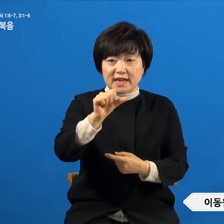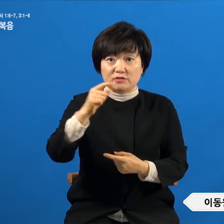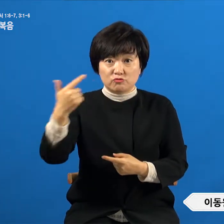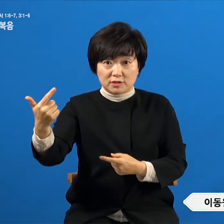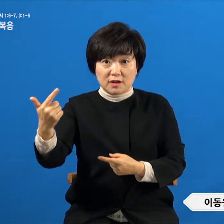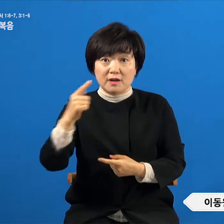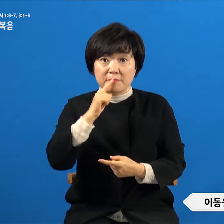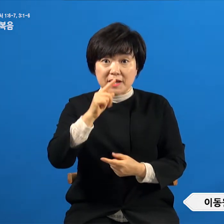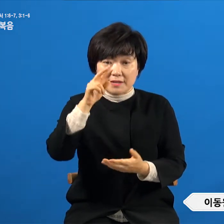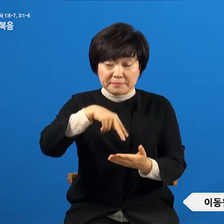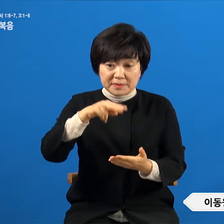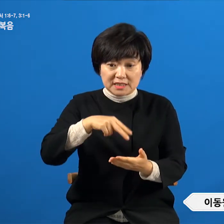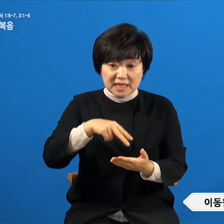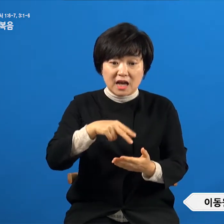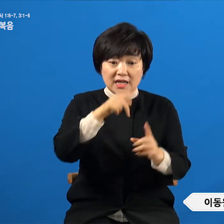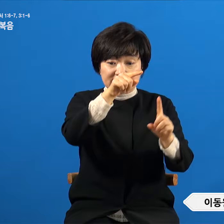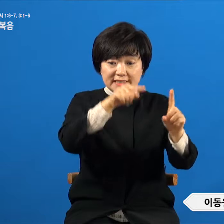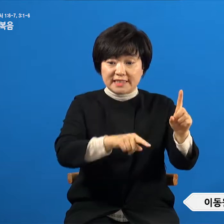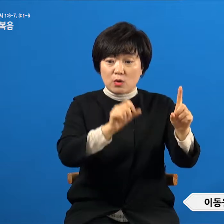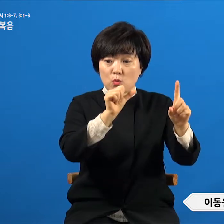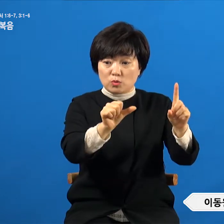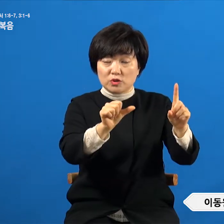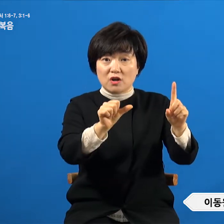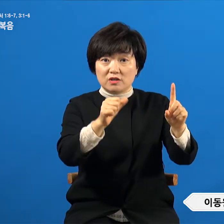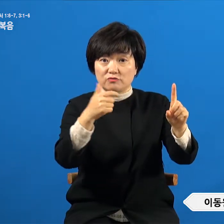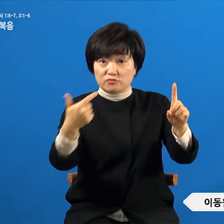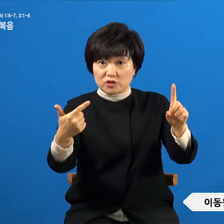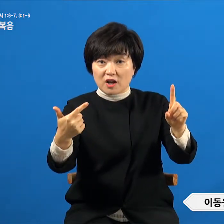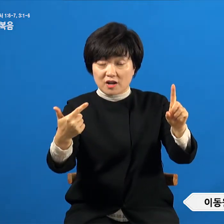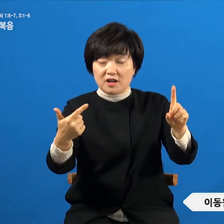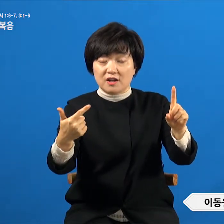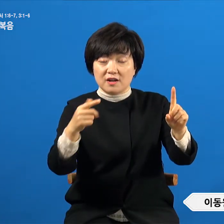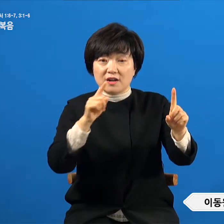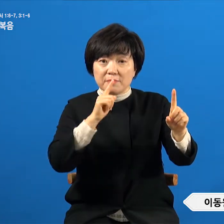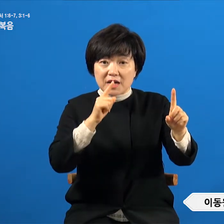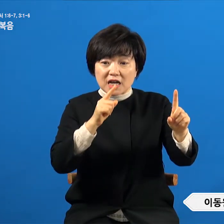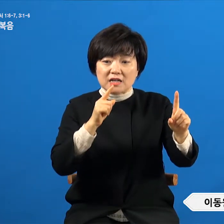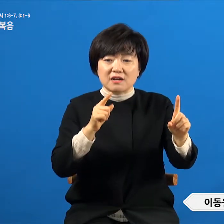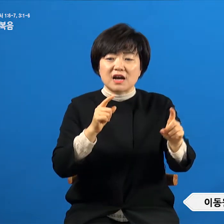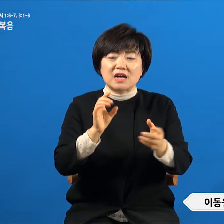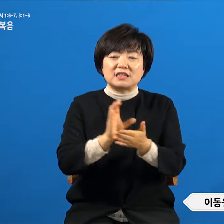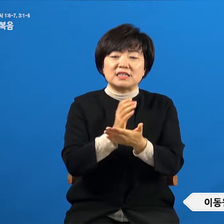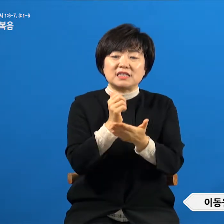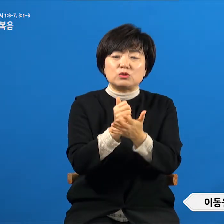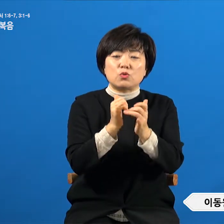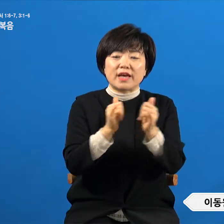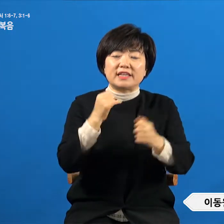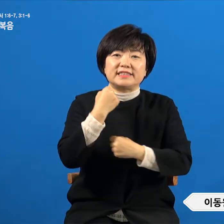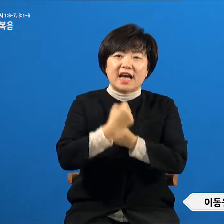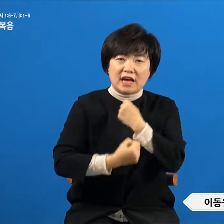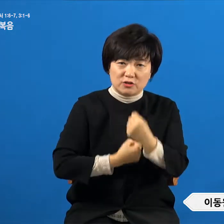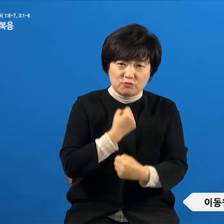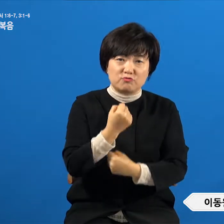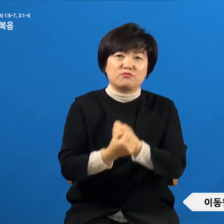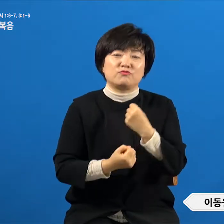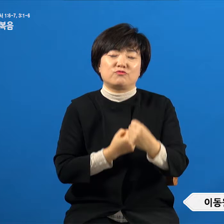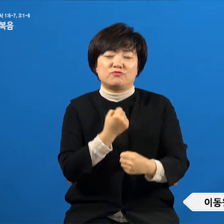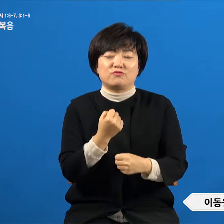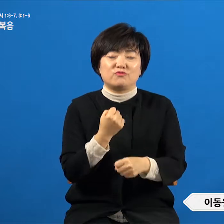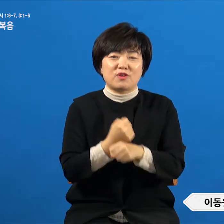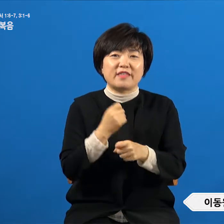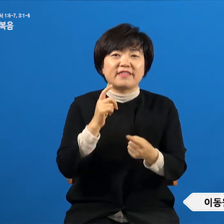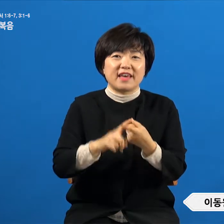선포합니다. 성경학자들은 이 갈라디아서 5장 1절을 가리켜서 그리스도인들의 자유의 대헌장, 자유의